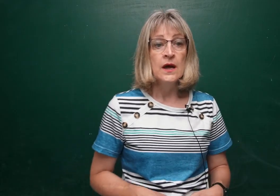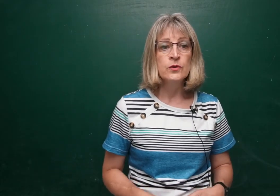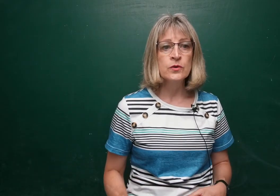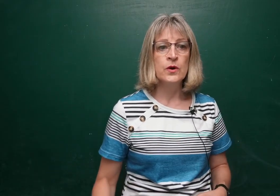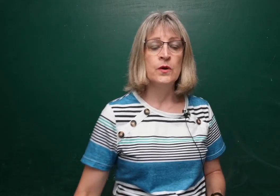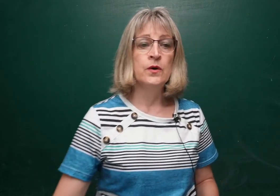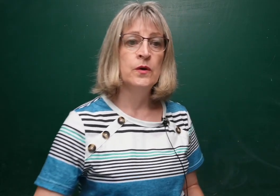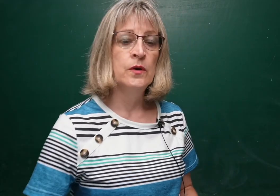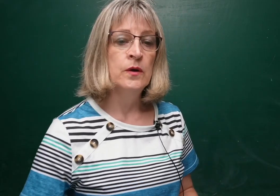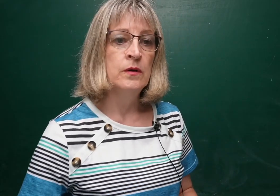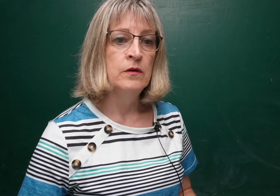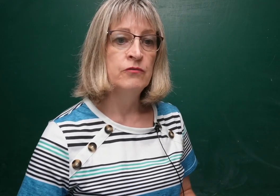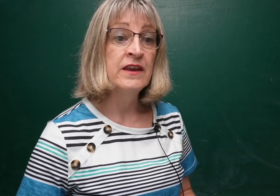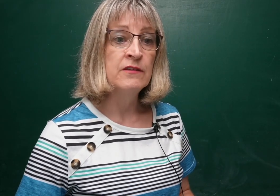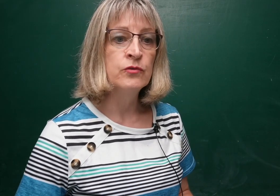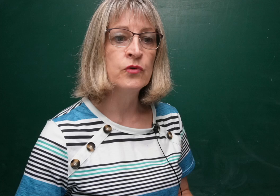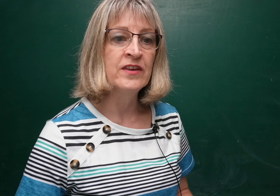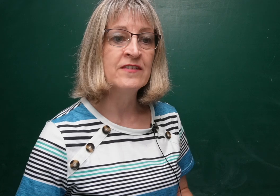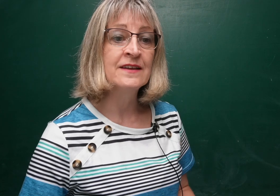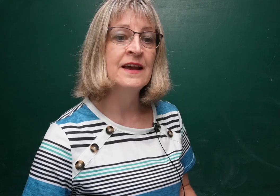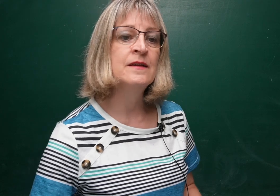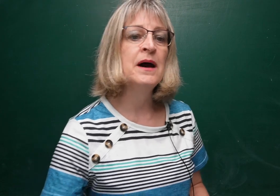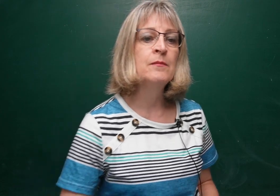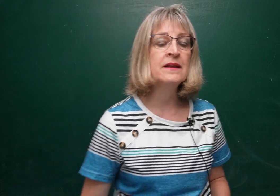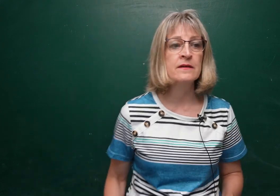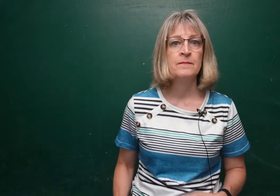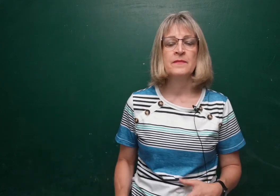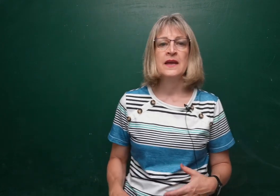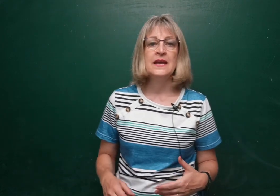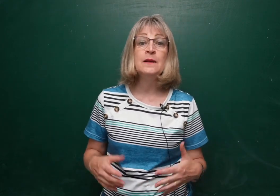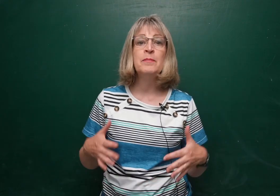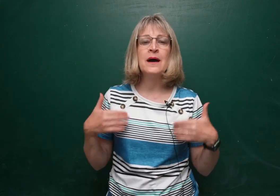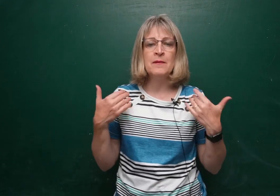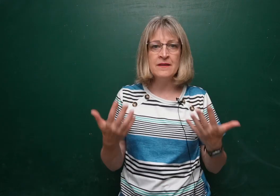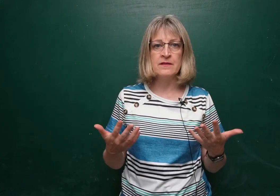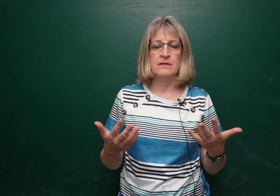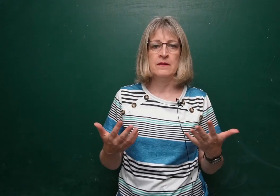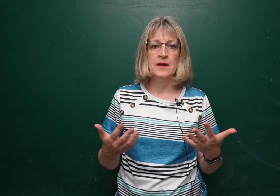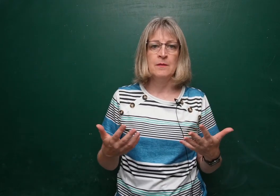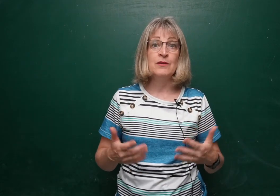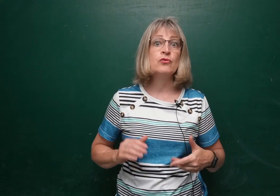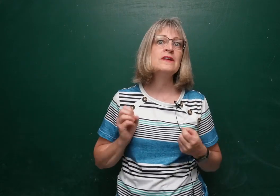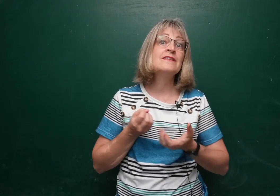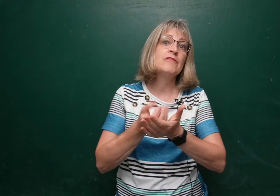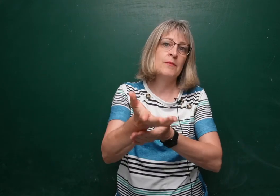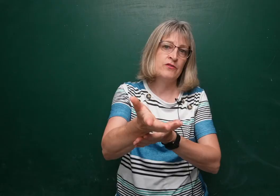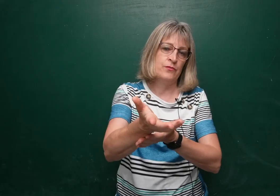Donc vous avez vu que ces 5 derniers paramètres, ils permettent de donner des informations. Et